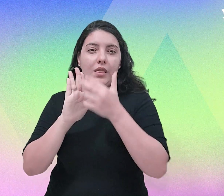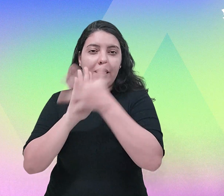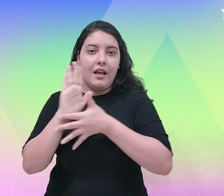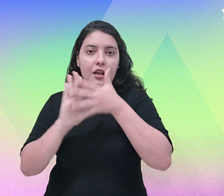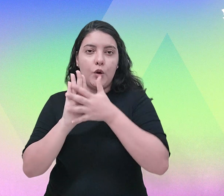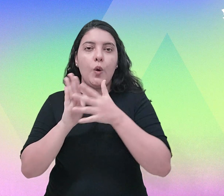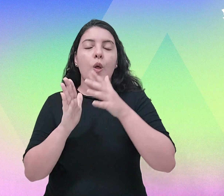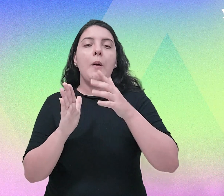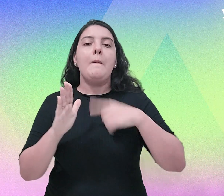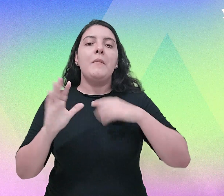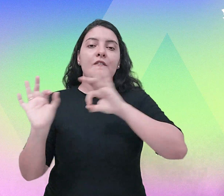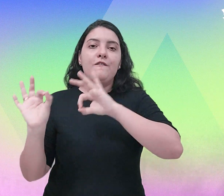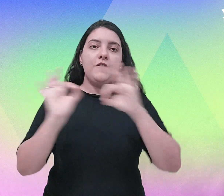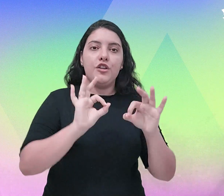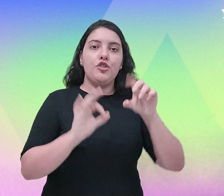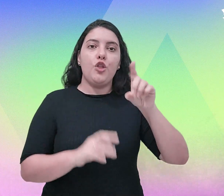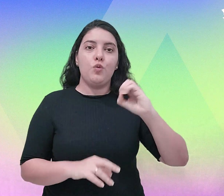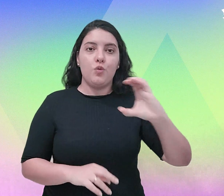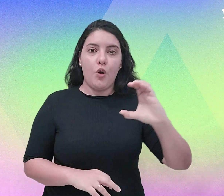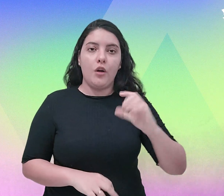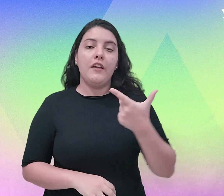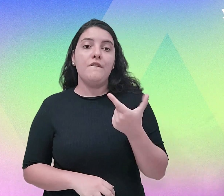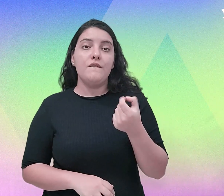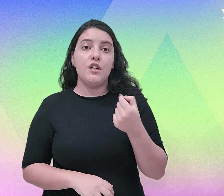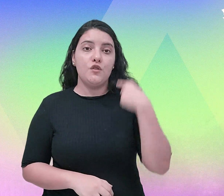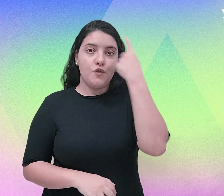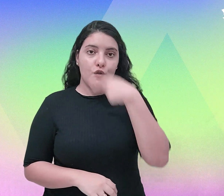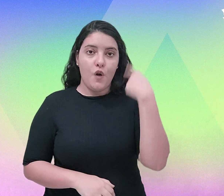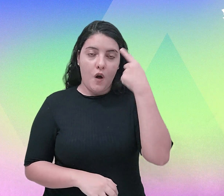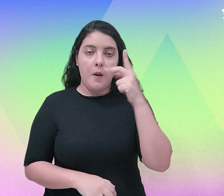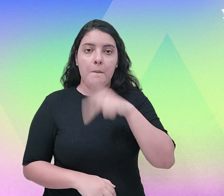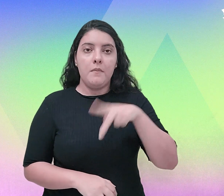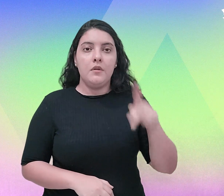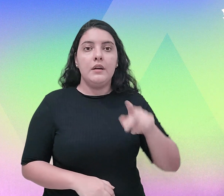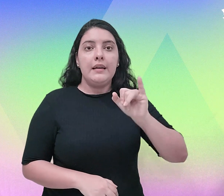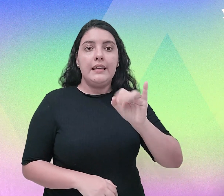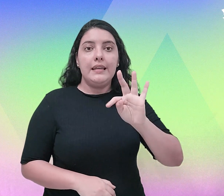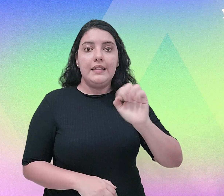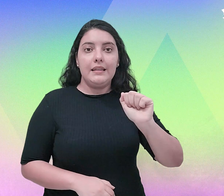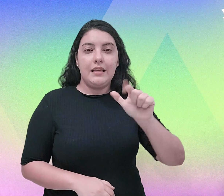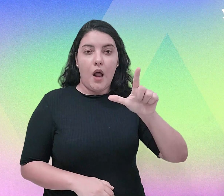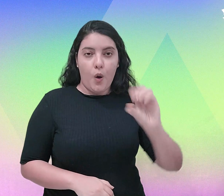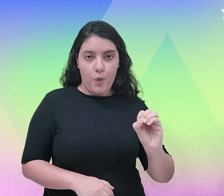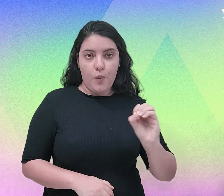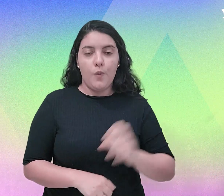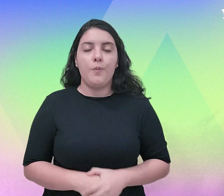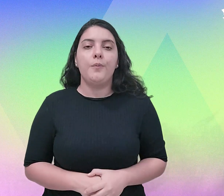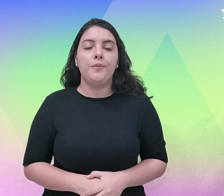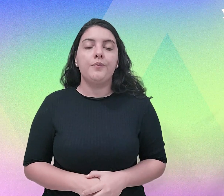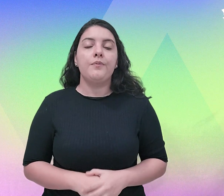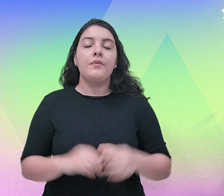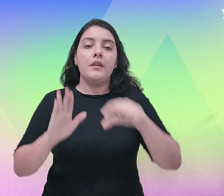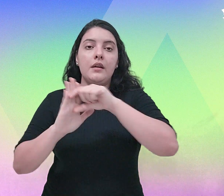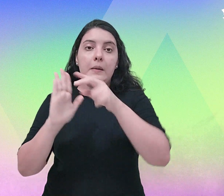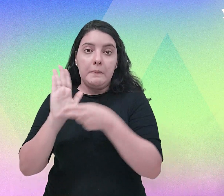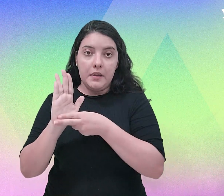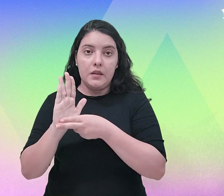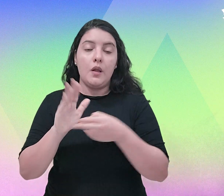carga horária 20 horas aula o professor Ítalo Rodrigues ementa o